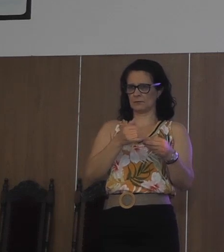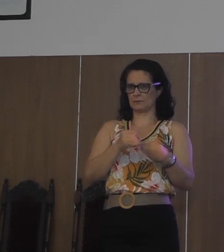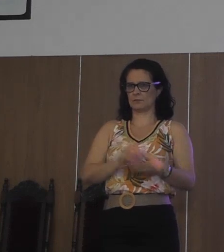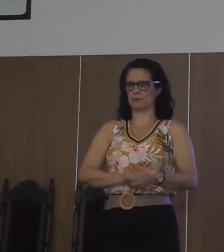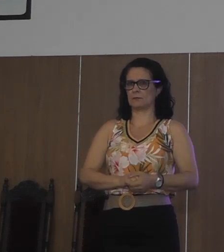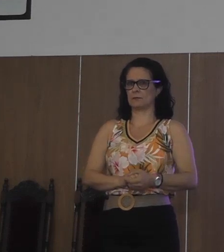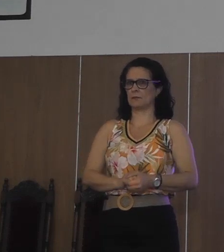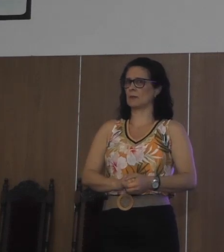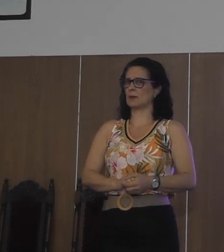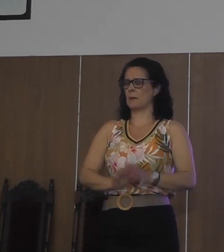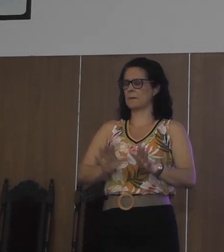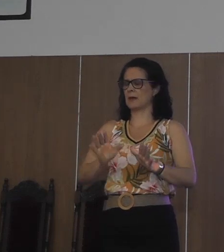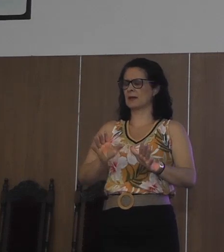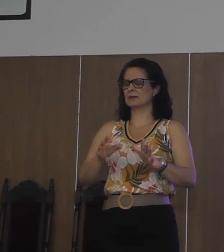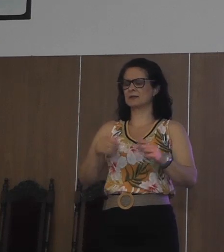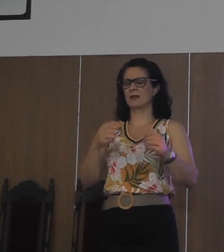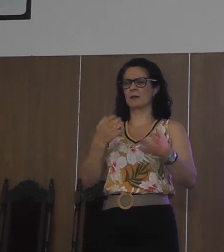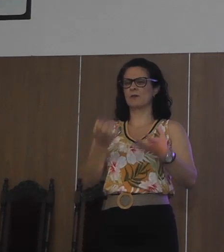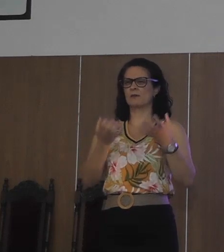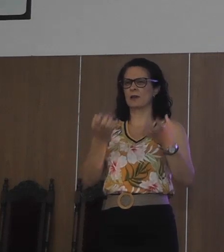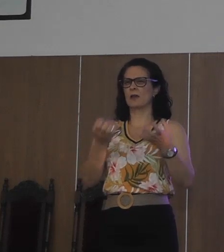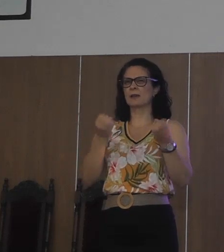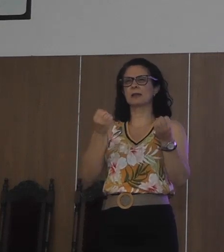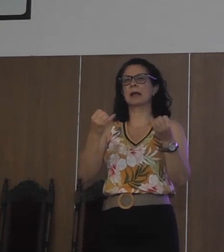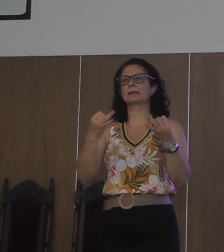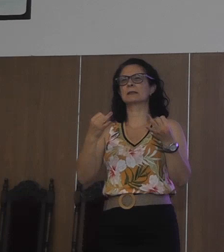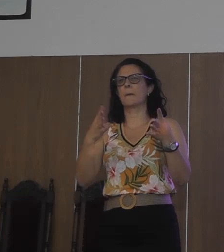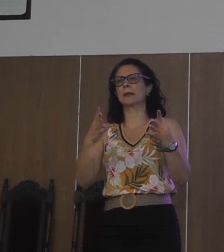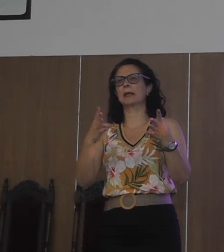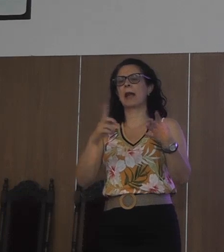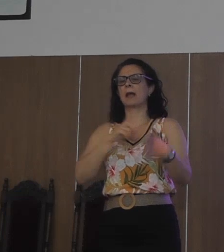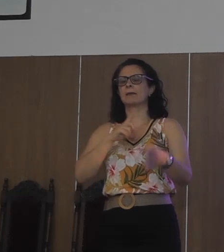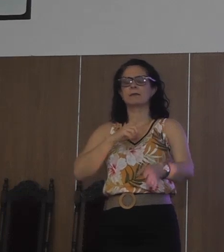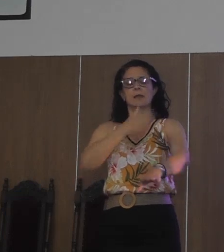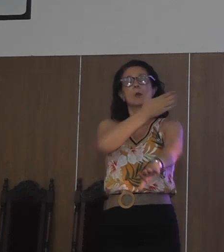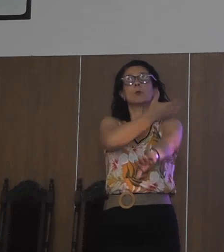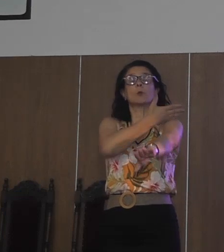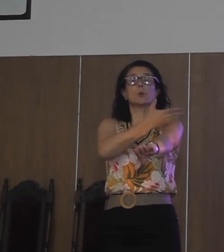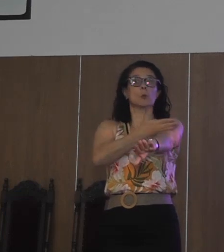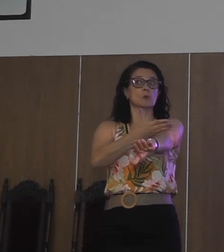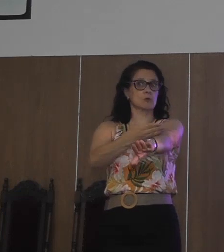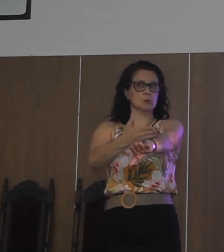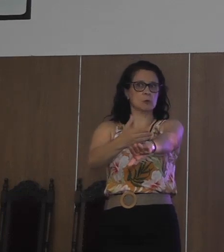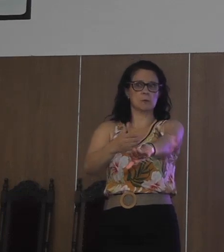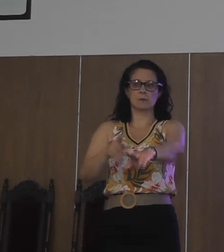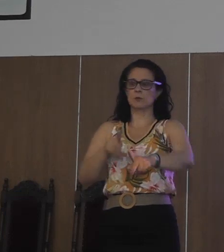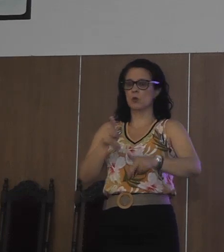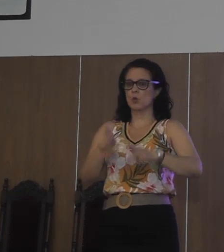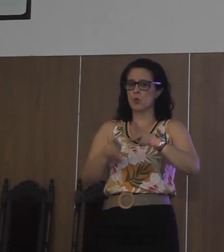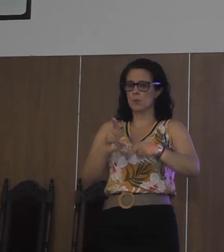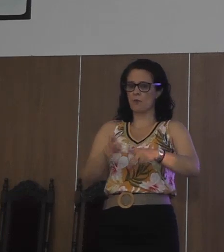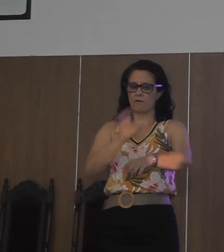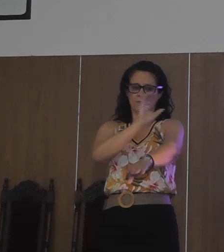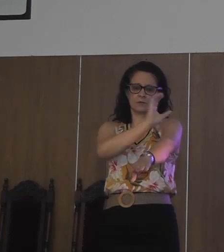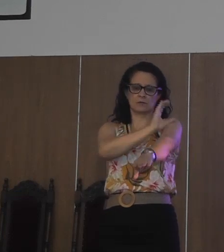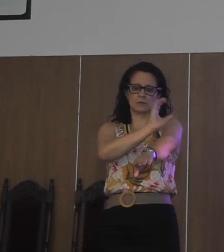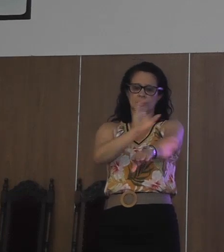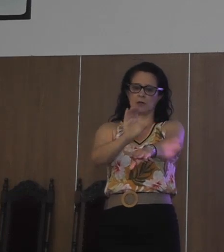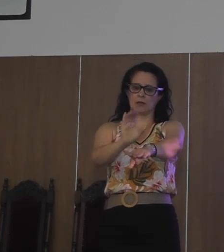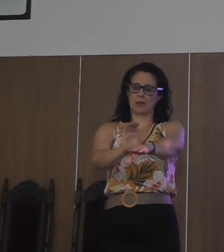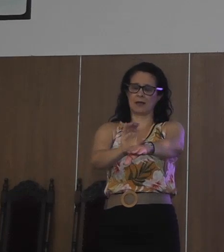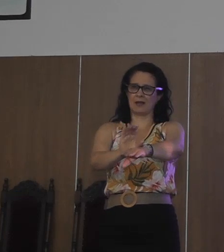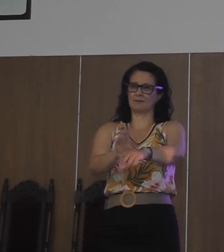Algum cuidado aqui com a cultura daquele povo que dominava aquela região. Era uma cultura totalmente